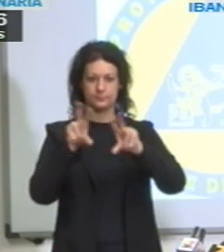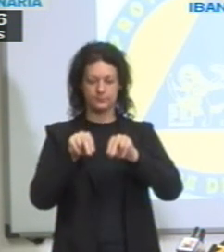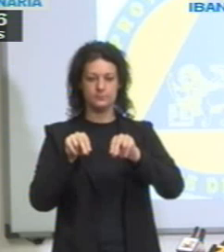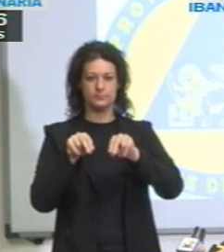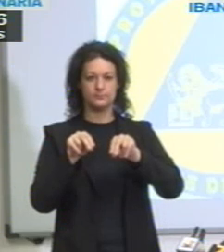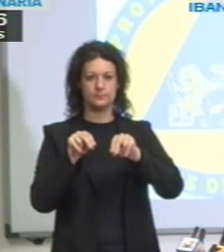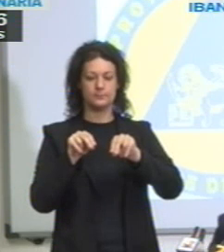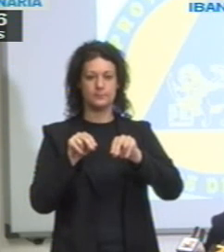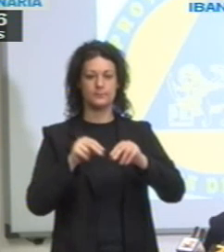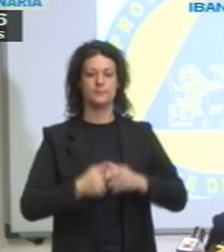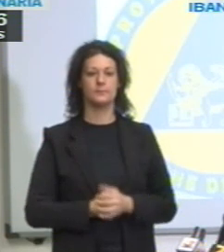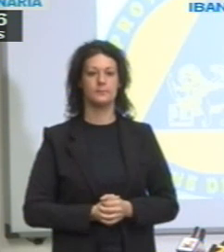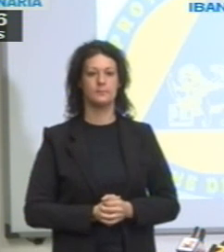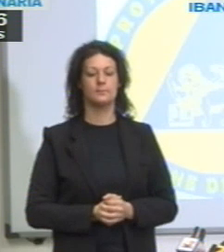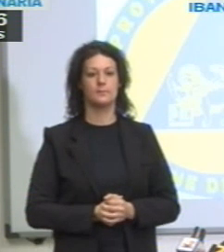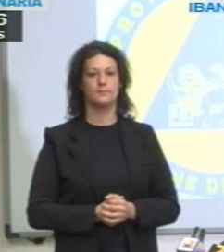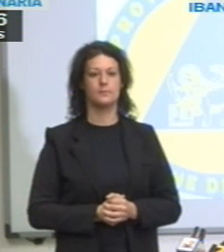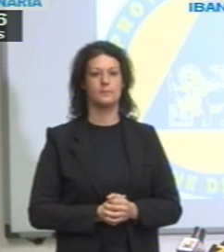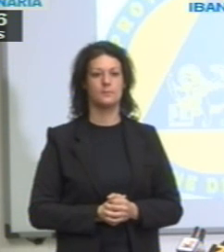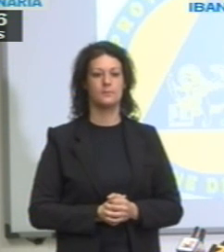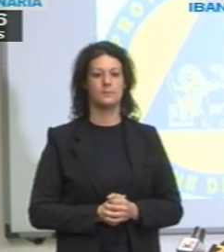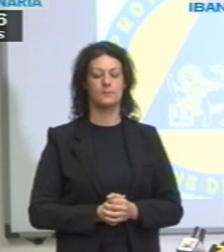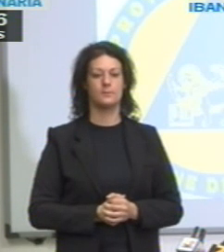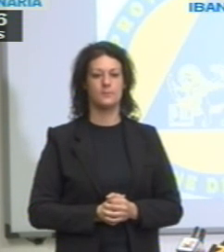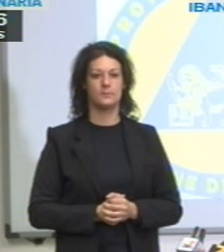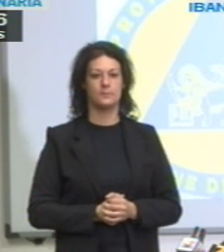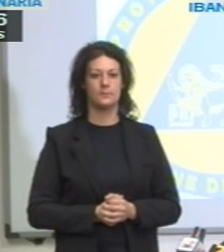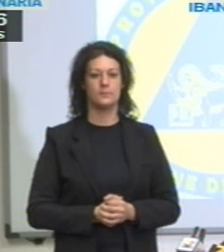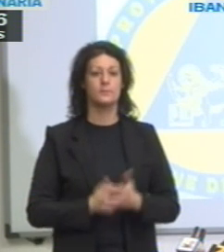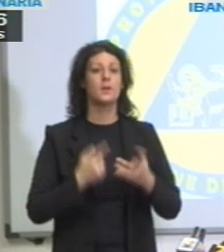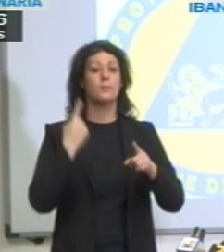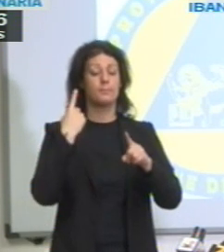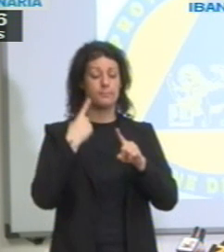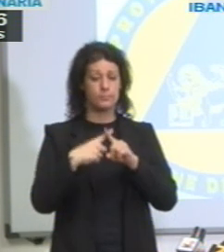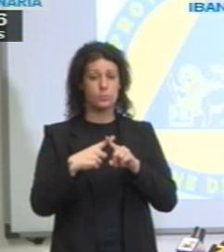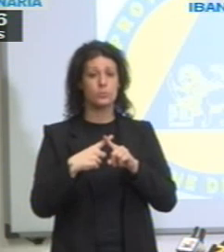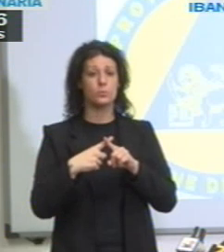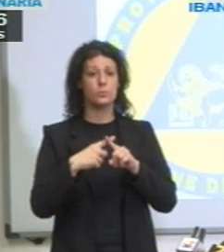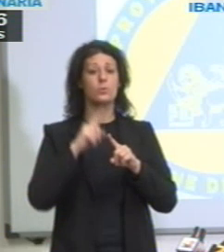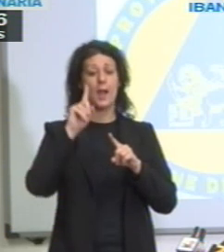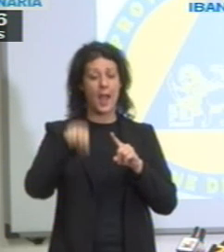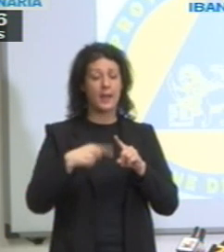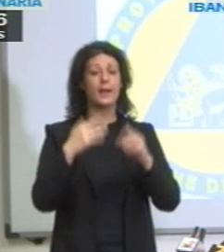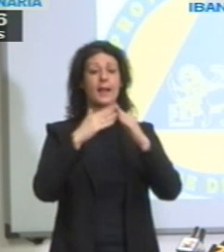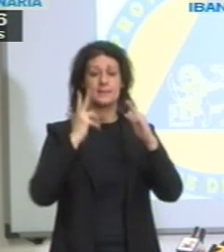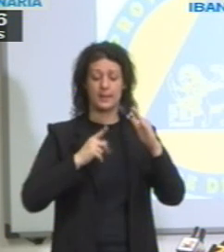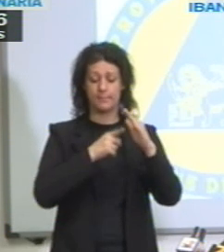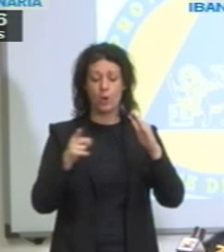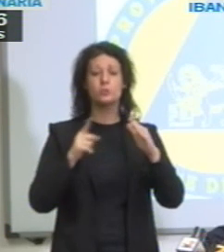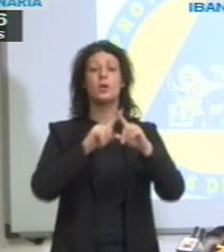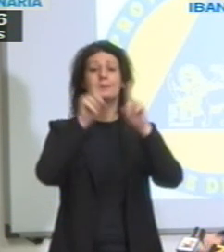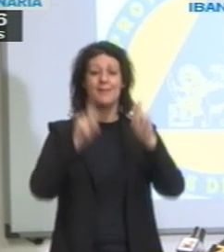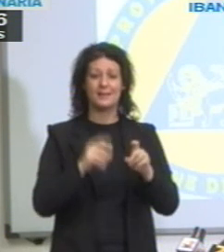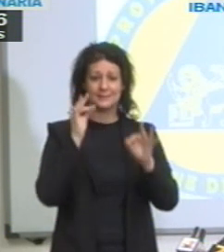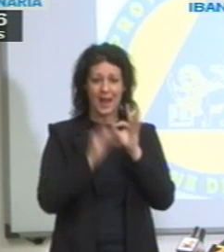diciamo, in continuo, sempre in real time fra l'altro, il tamponamento e i test nelle case di riposo. Abbiamo finito il primo